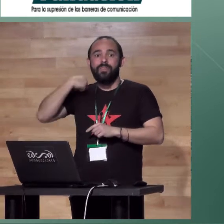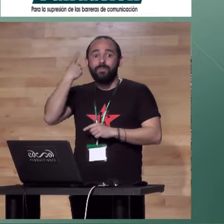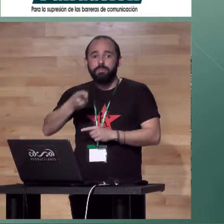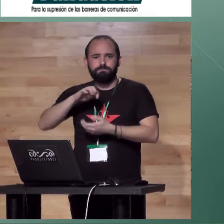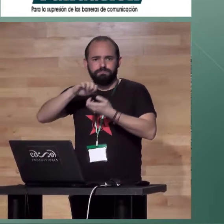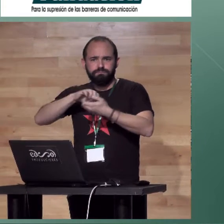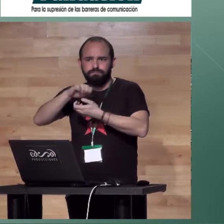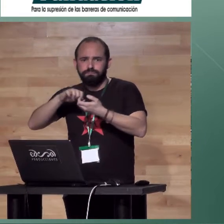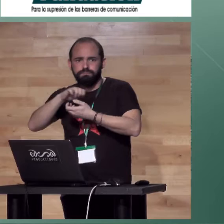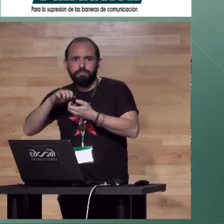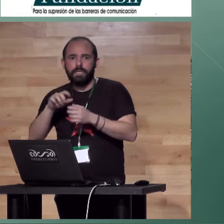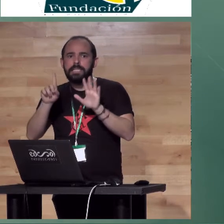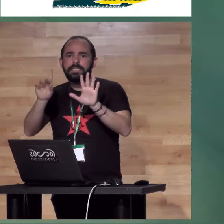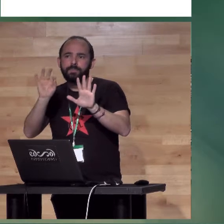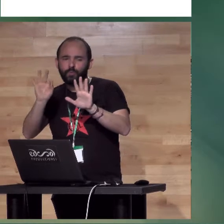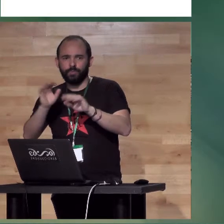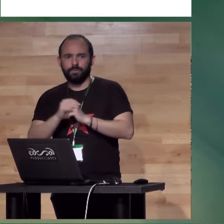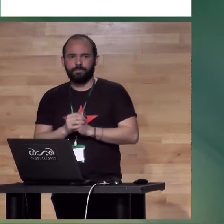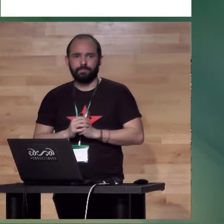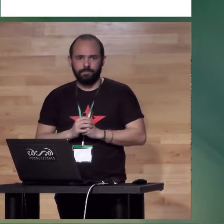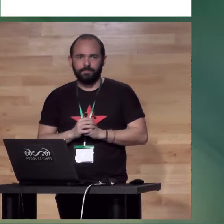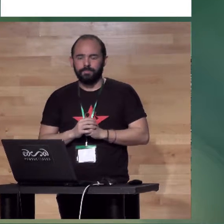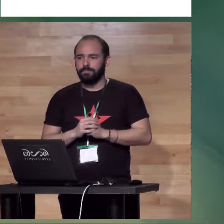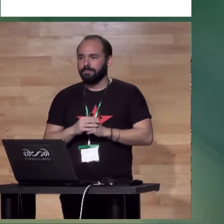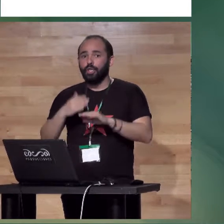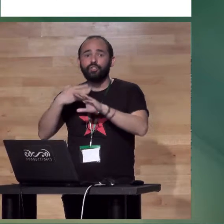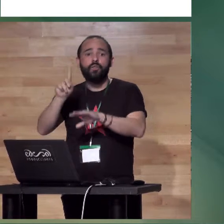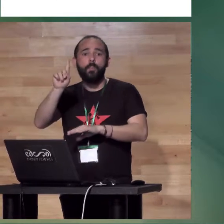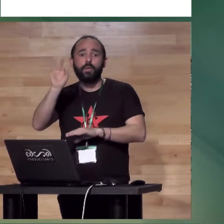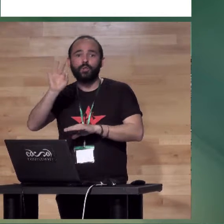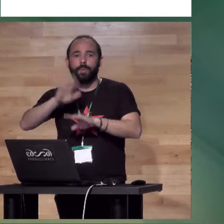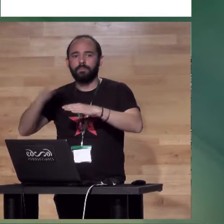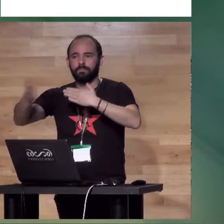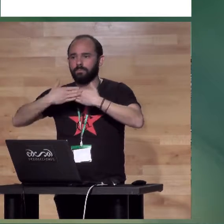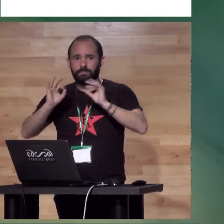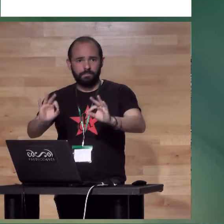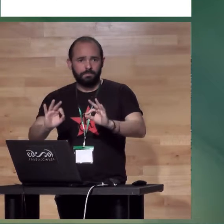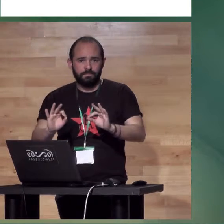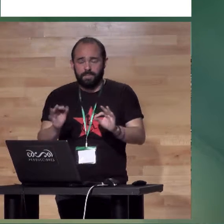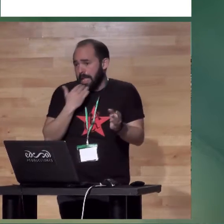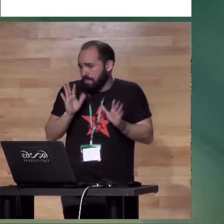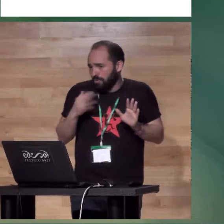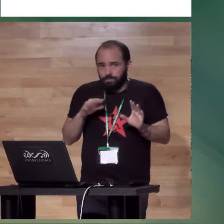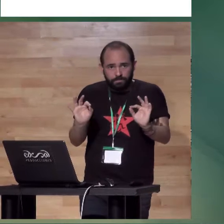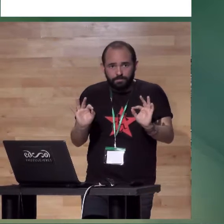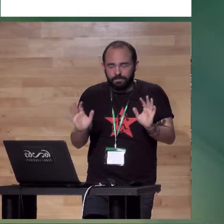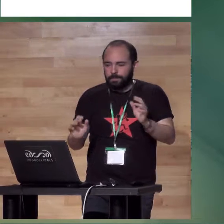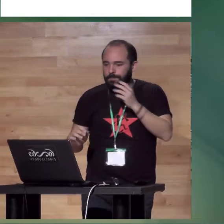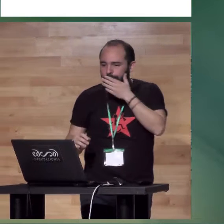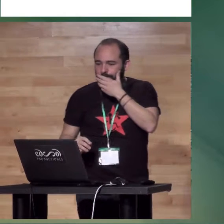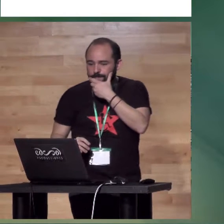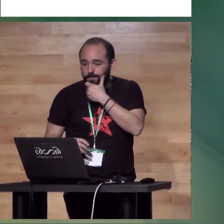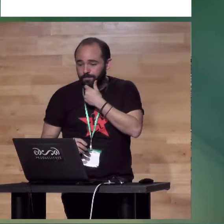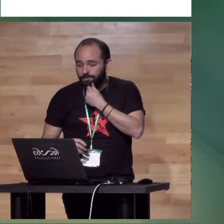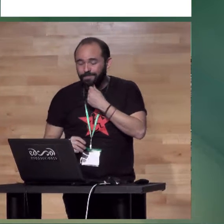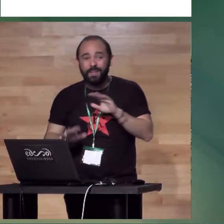3. Luego lo que es el desarrollo, la trama, unos 6 minutos. Nos sobra un minuto para el desenlace. Por ejemplo,